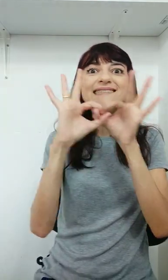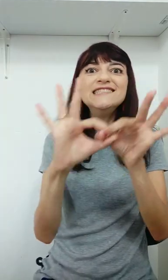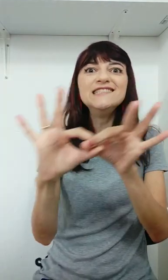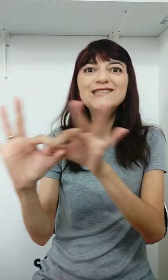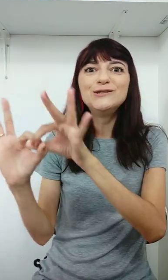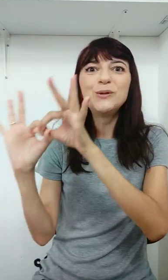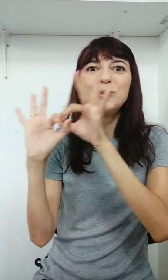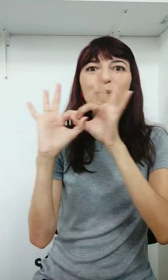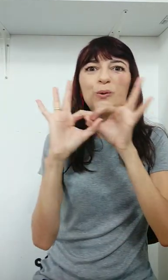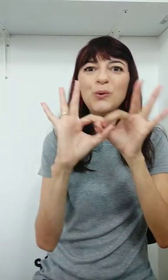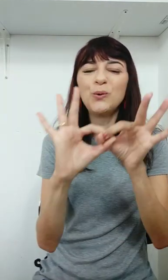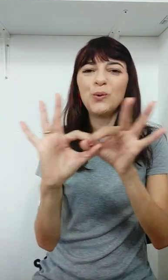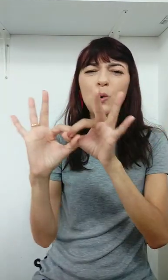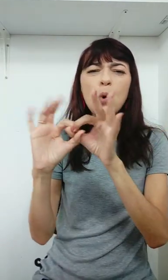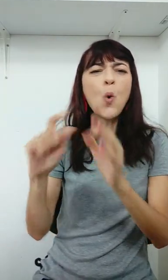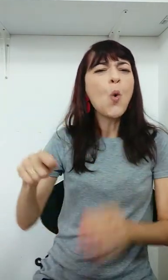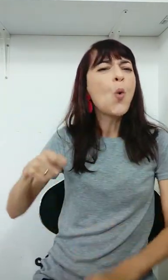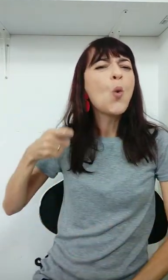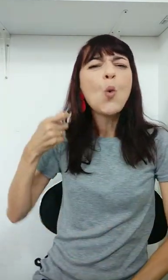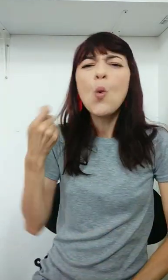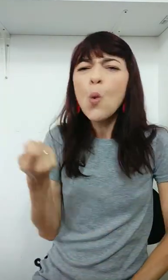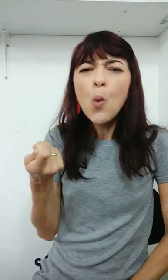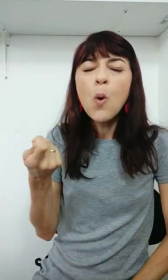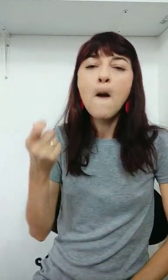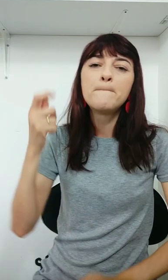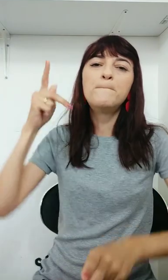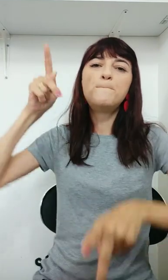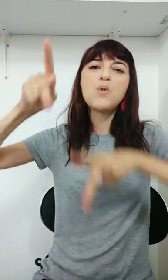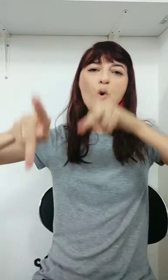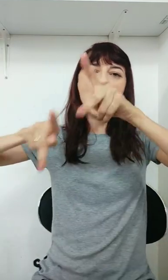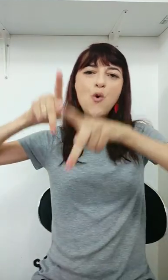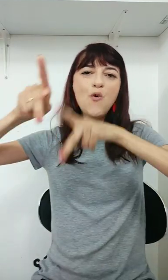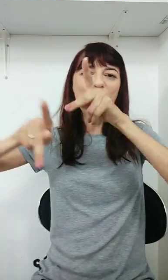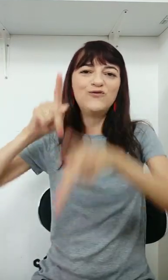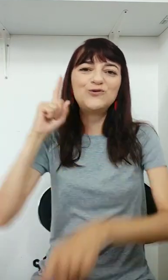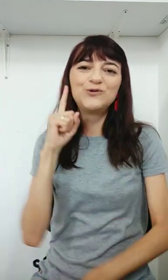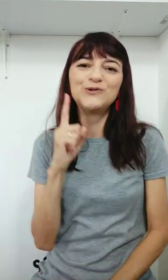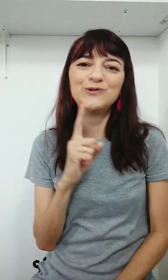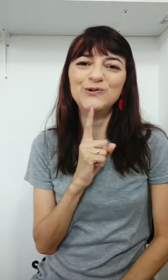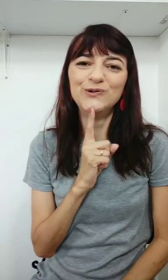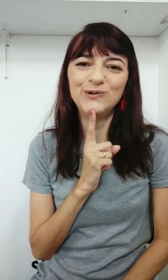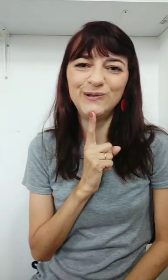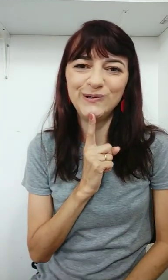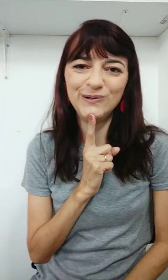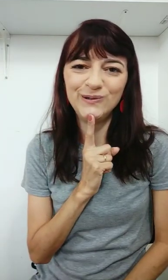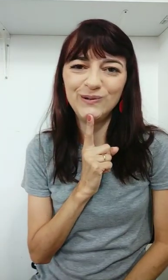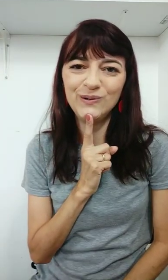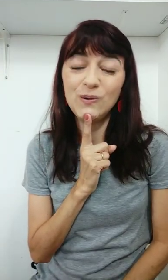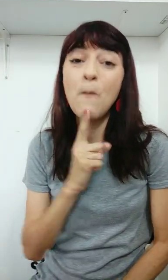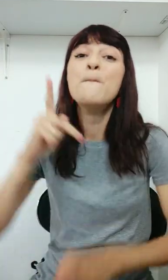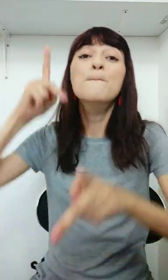essa ofensa, não é? A comunidade surda é muito unida. Então, assim, esse sinal povo surdo é como se